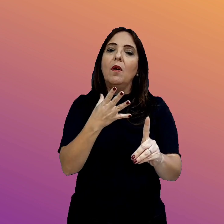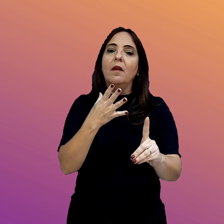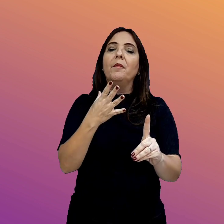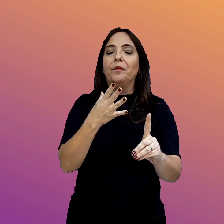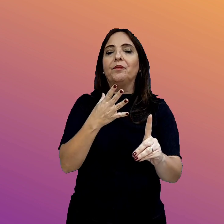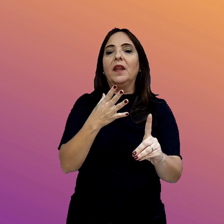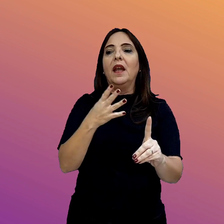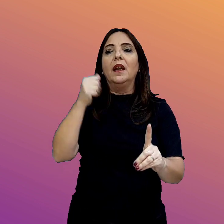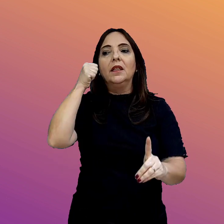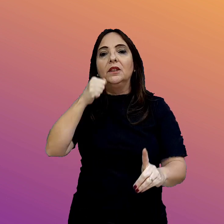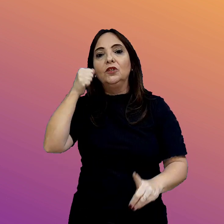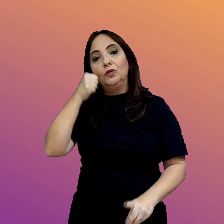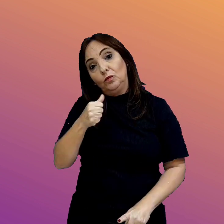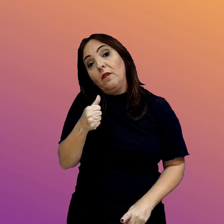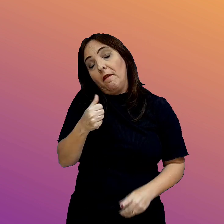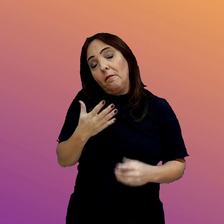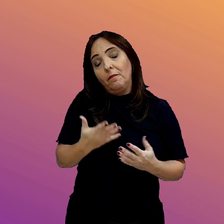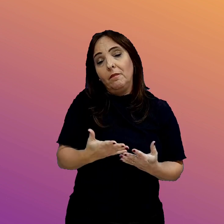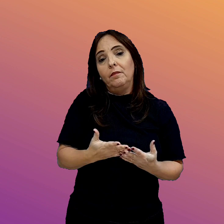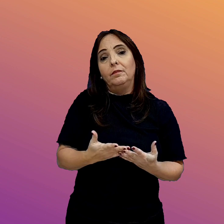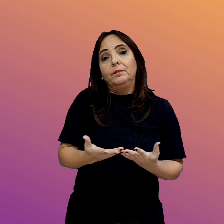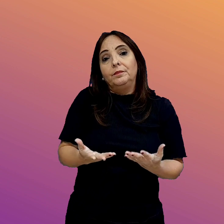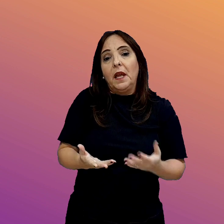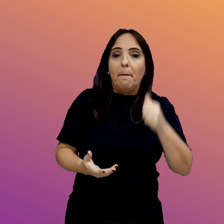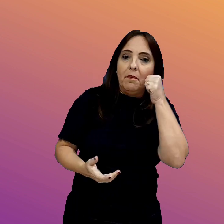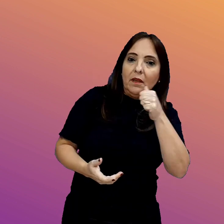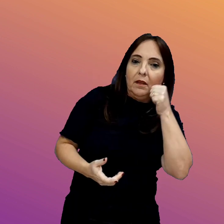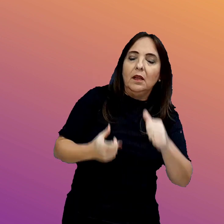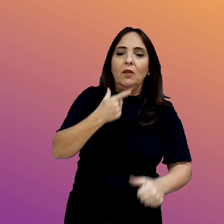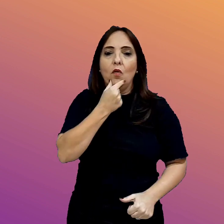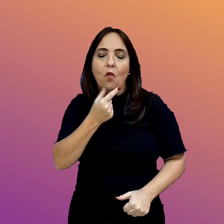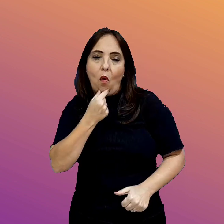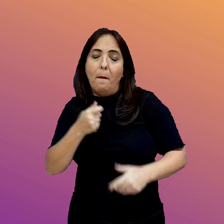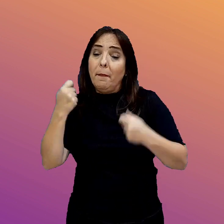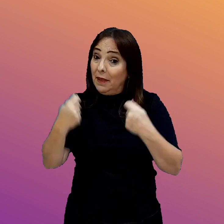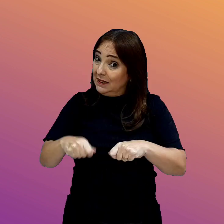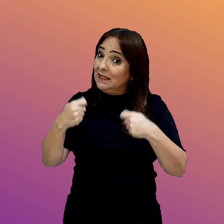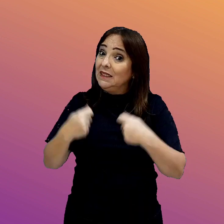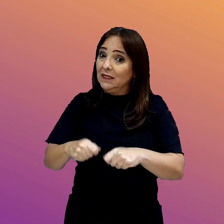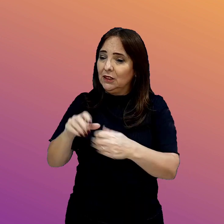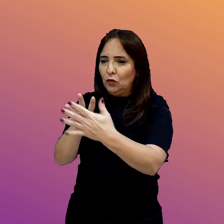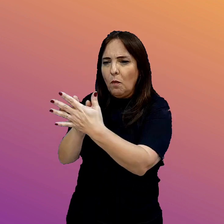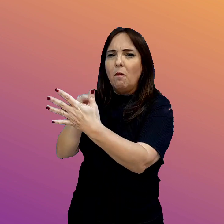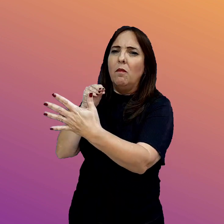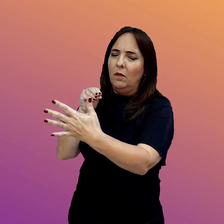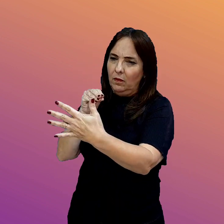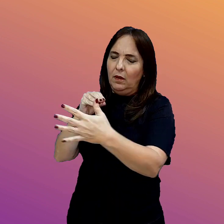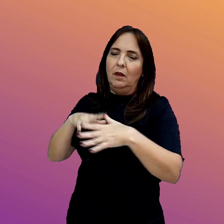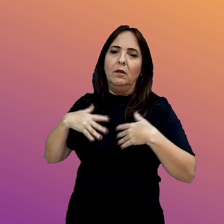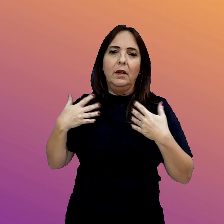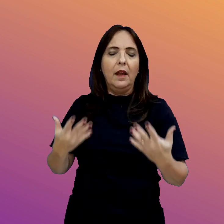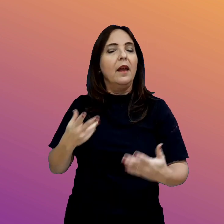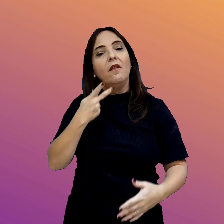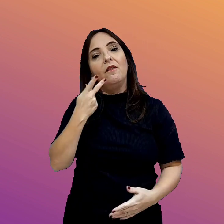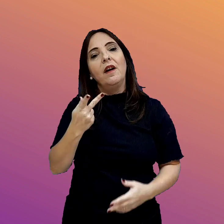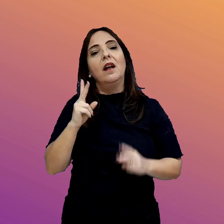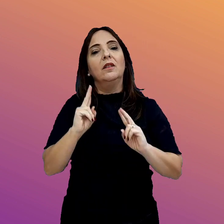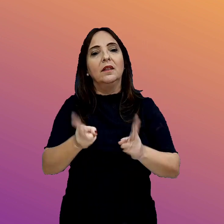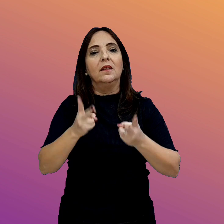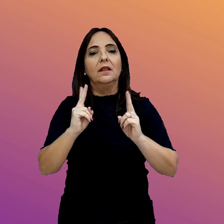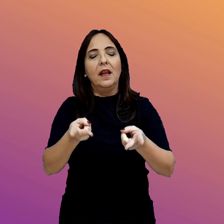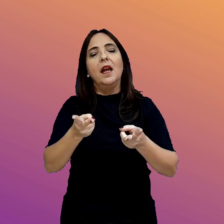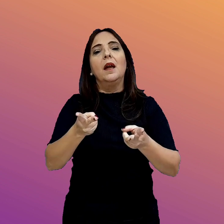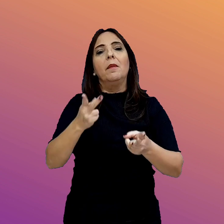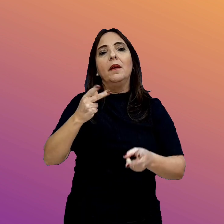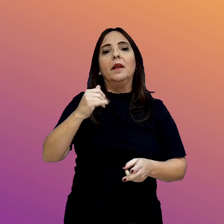aquela menina como para aquele menino que ele cria sozinho. Por isso que é importante, eu costumo dizer, Paulo e Camila, que pais